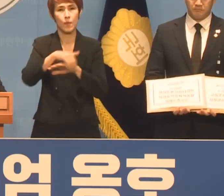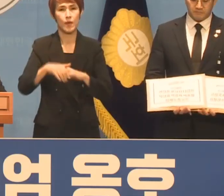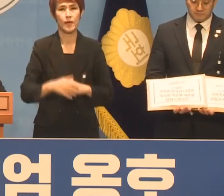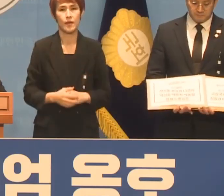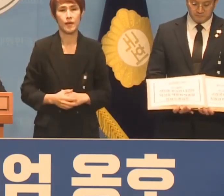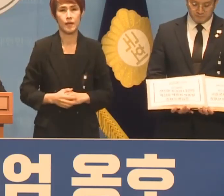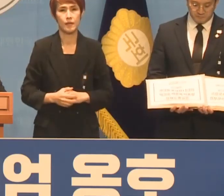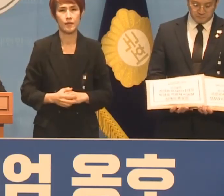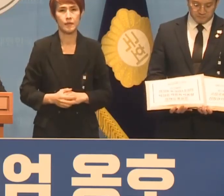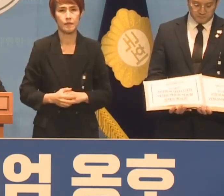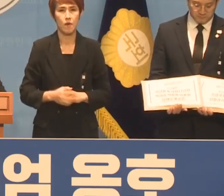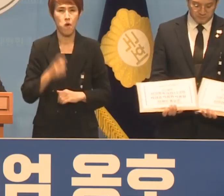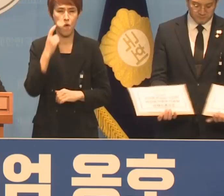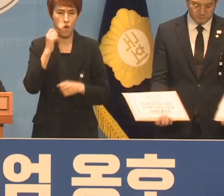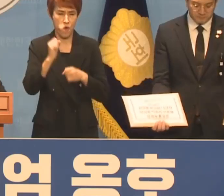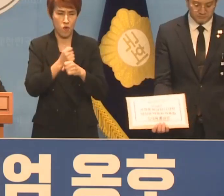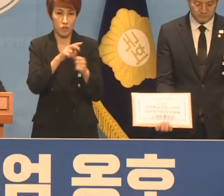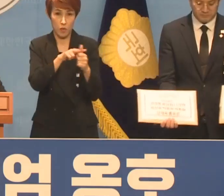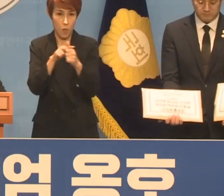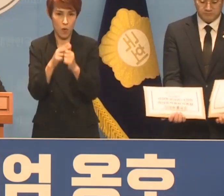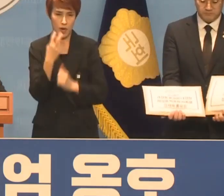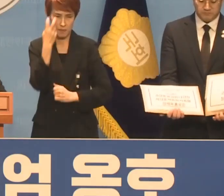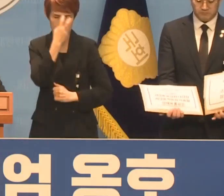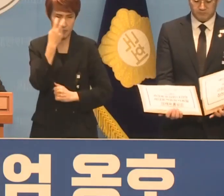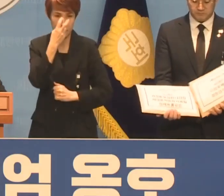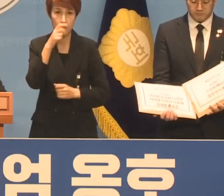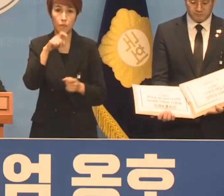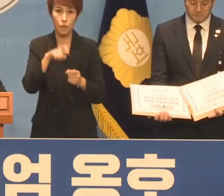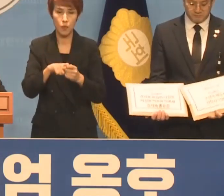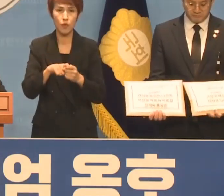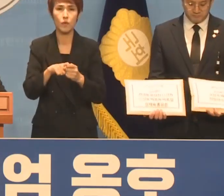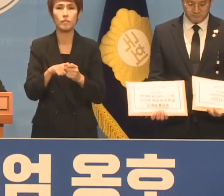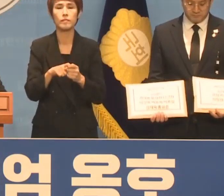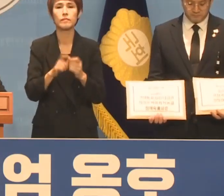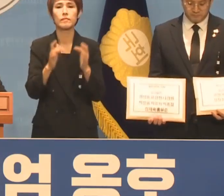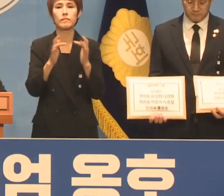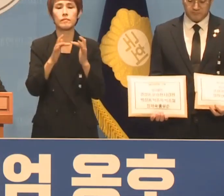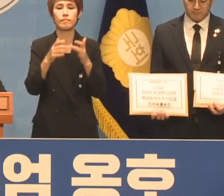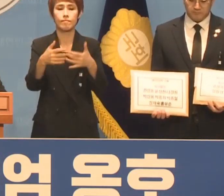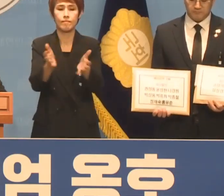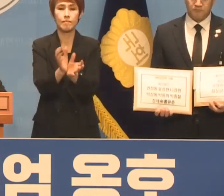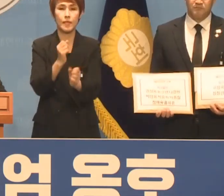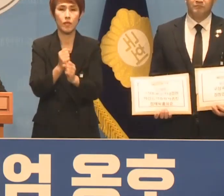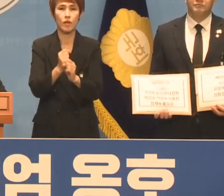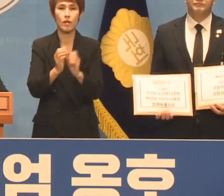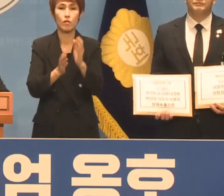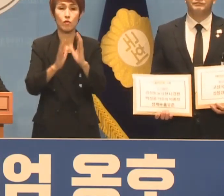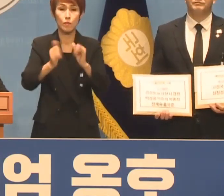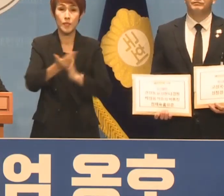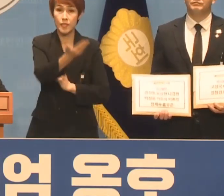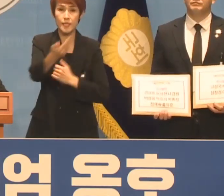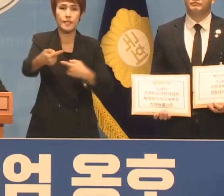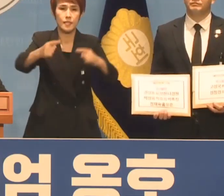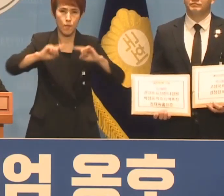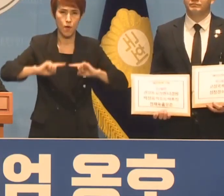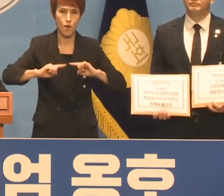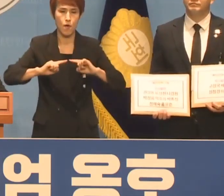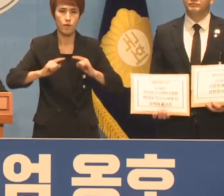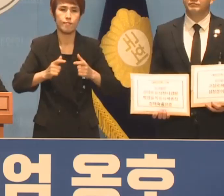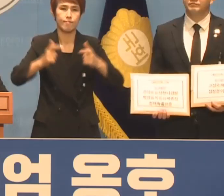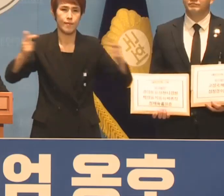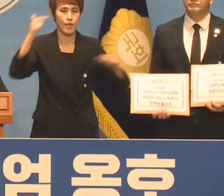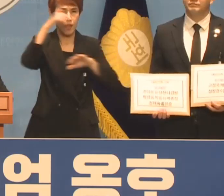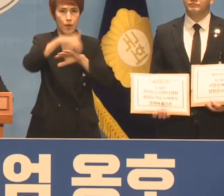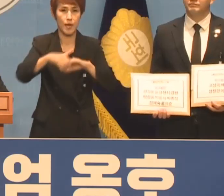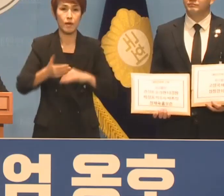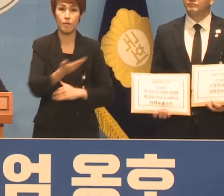정보를 감시하고 대응하기 위한 플랫폼으로 온라인 시스템을 구축해서 시민의 참여를 확대하고 신속히 대응할 터입니다.